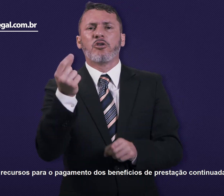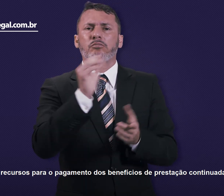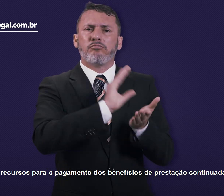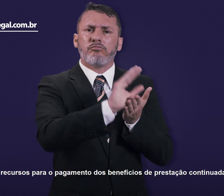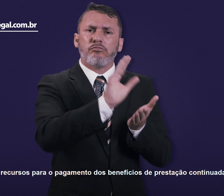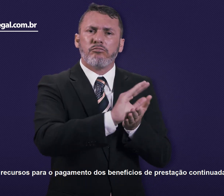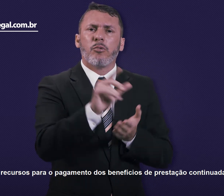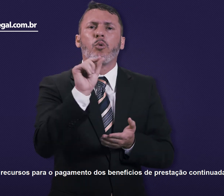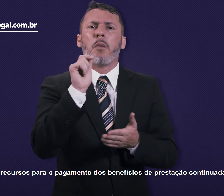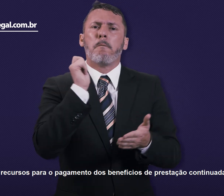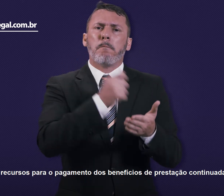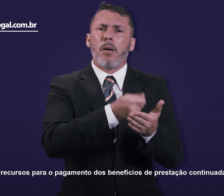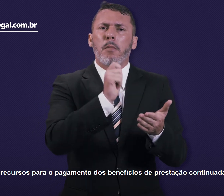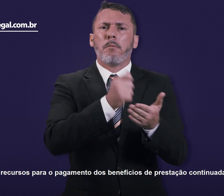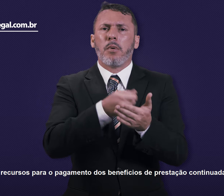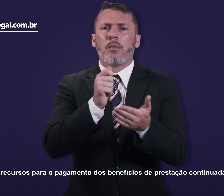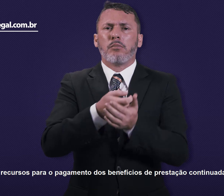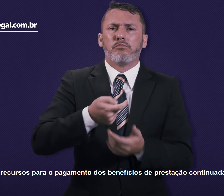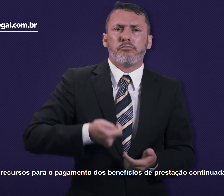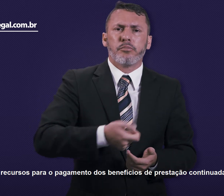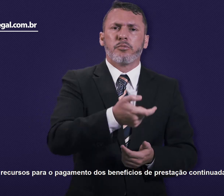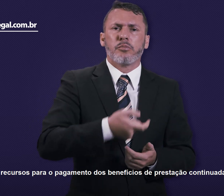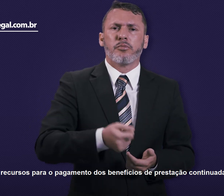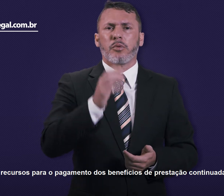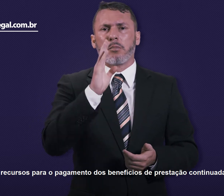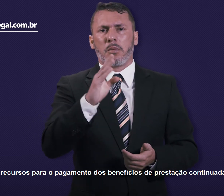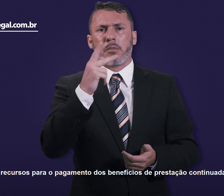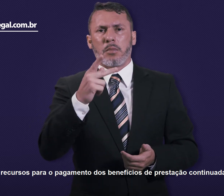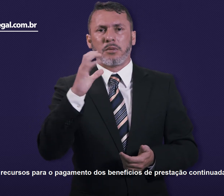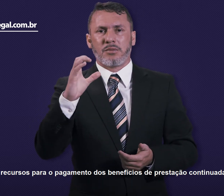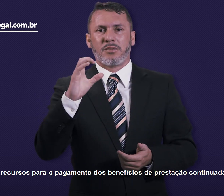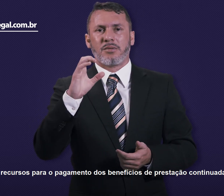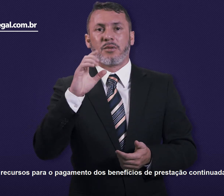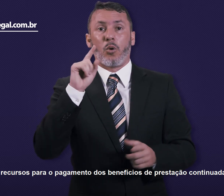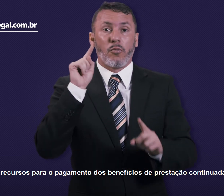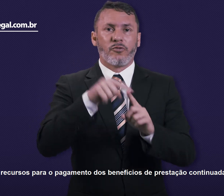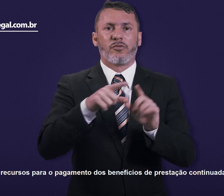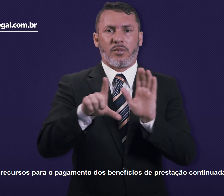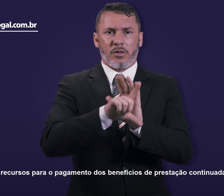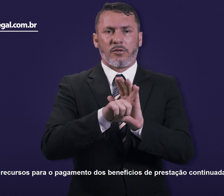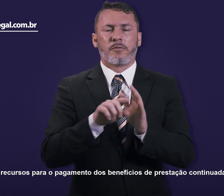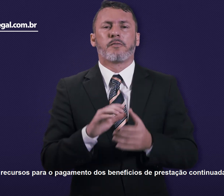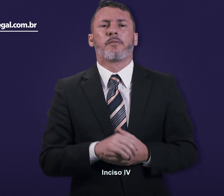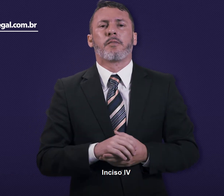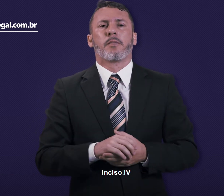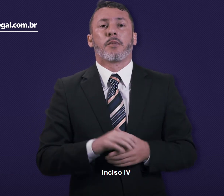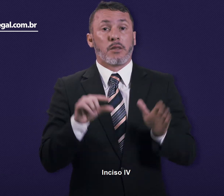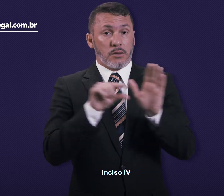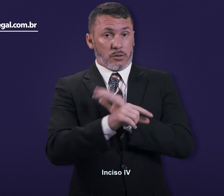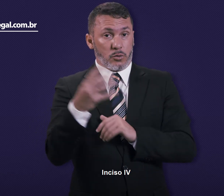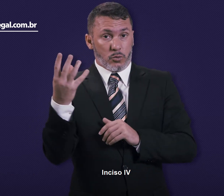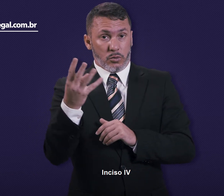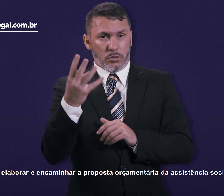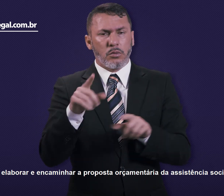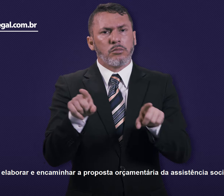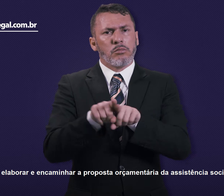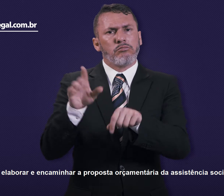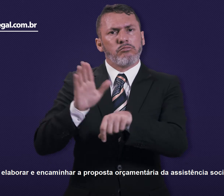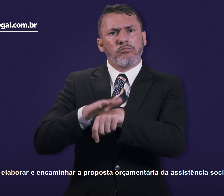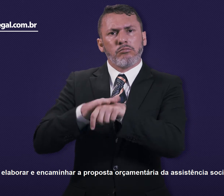Prover recursos para o pagamento dos benefícios de prestação continuada definidos nesta lei. Inciso